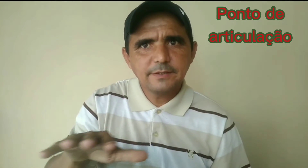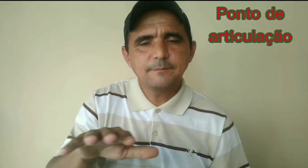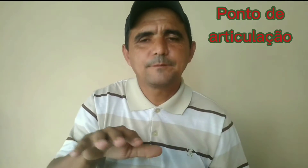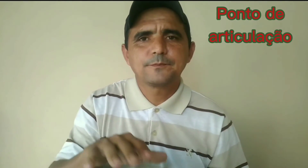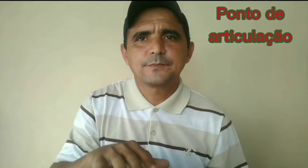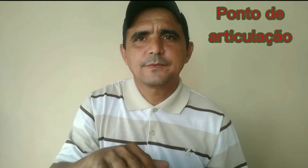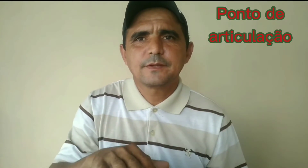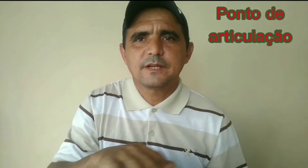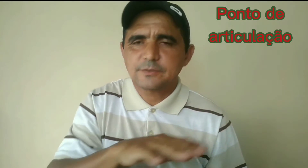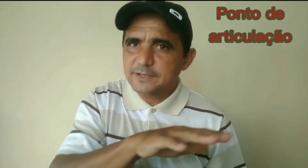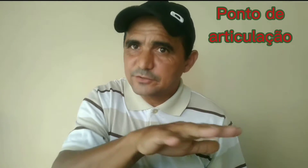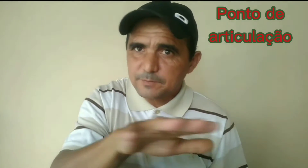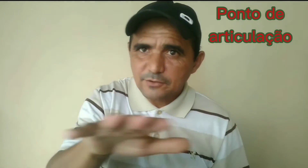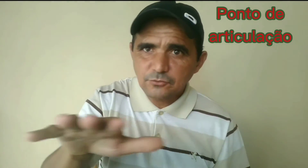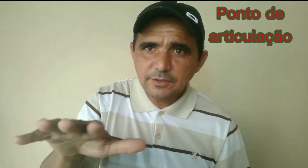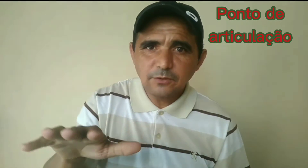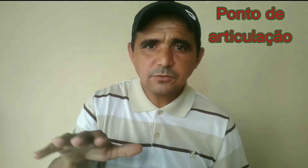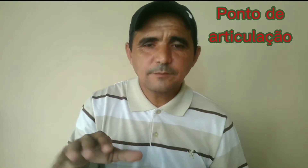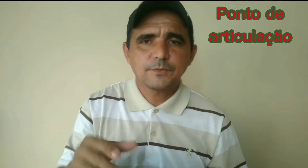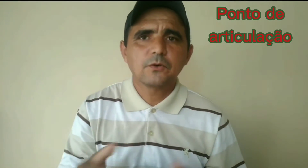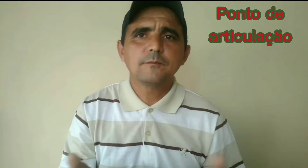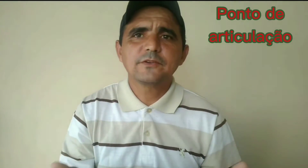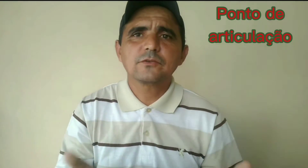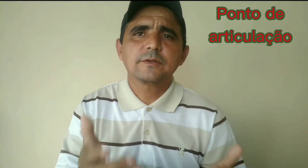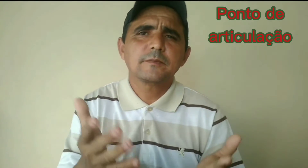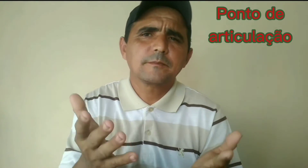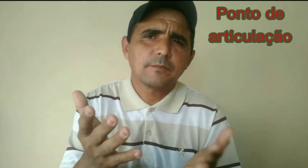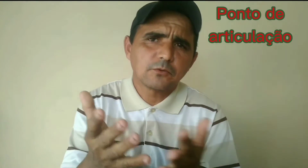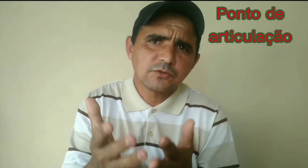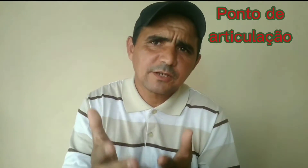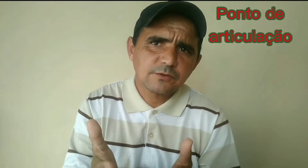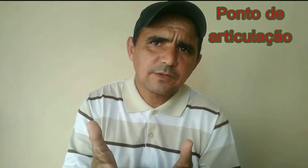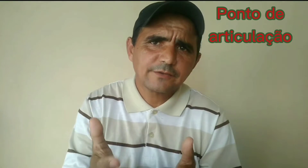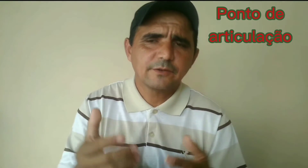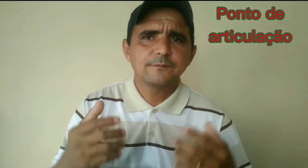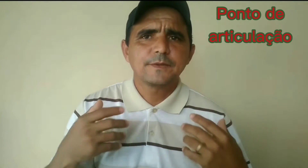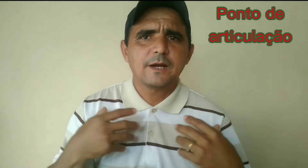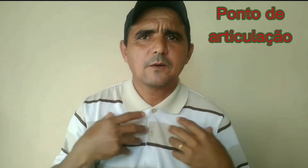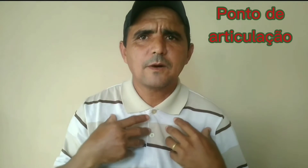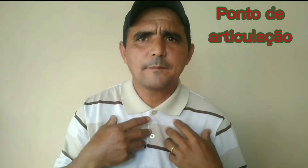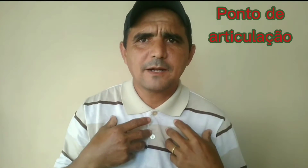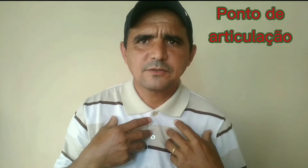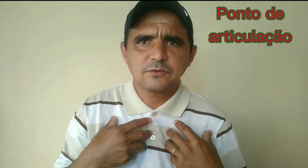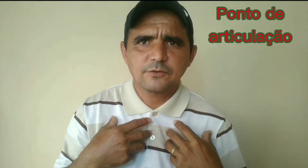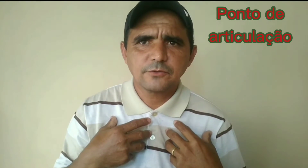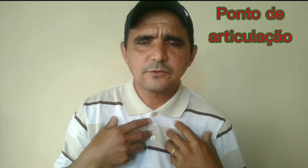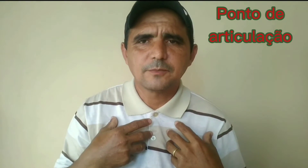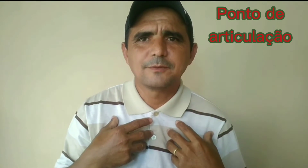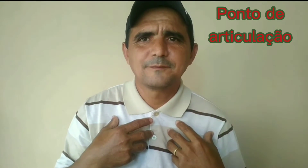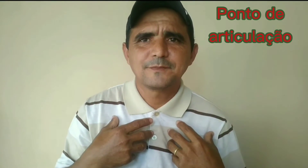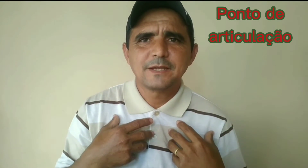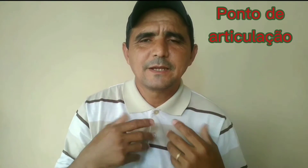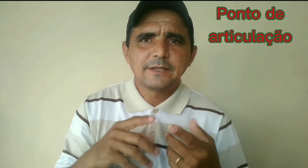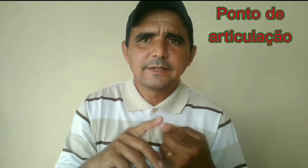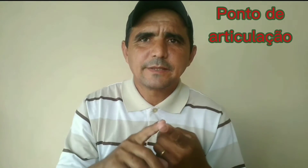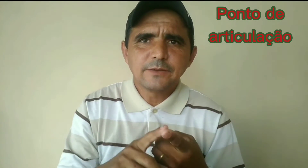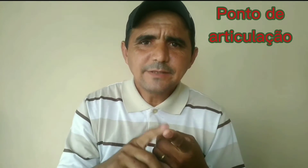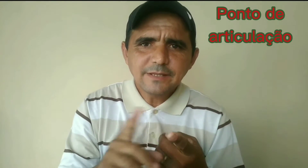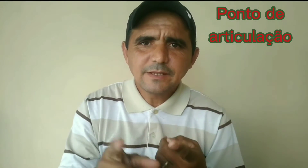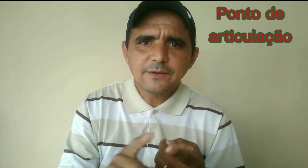aqui, que é chamado de espaço neutro, ou mesmo como ponto de articulação alguma parte do nosso corpo. Então, entendeu